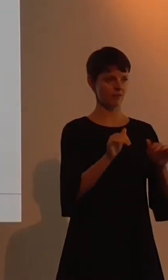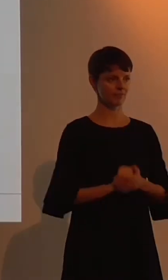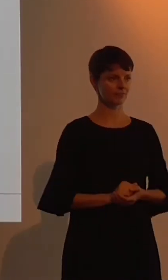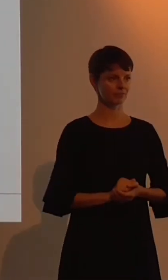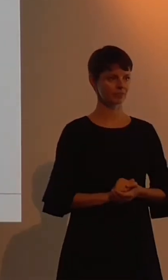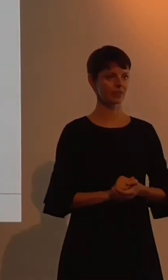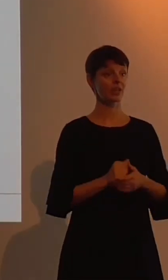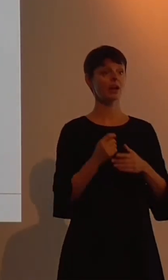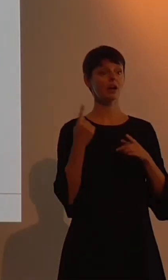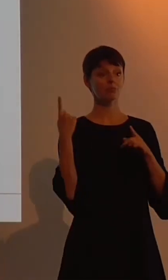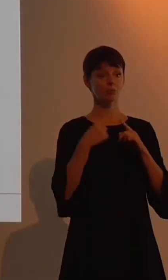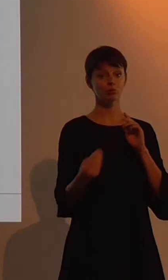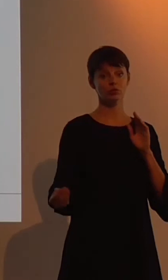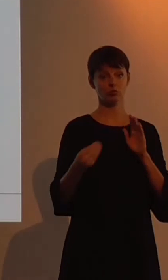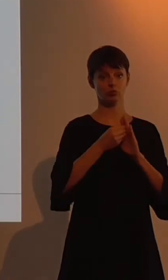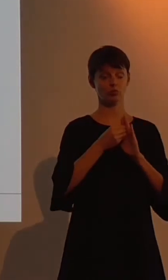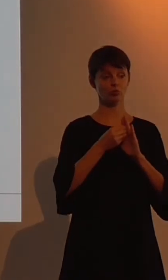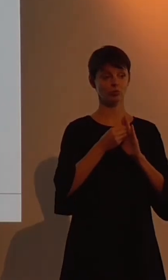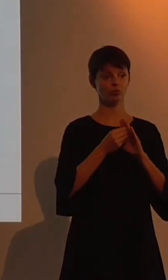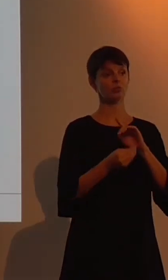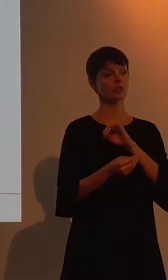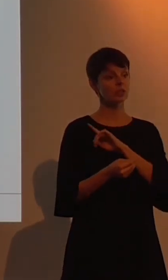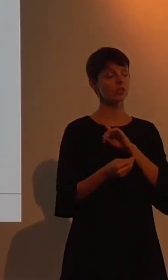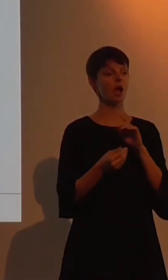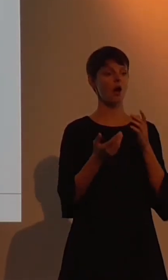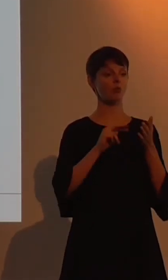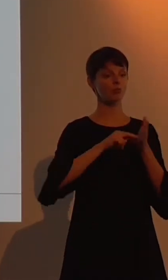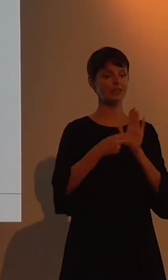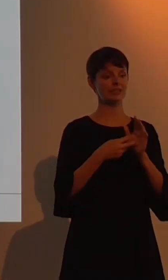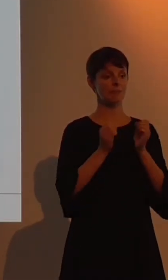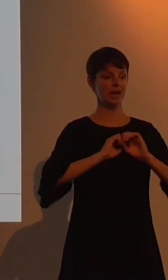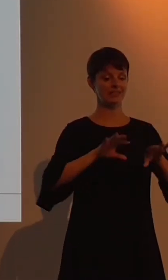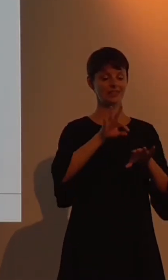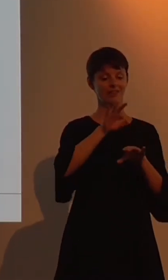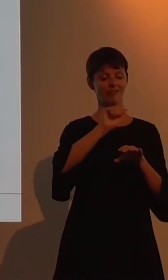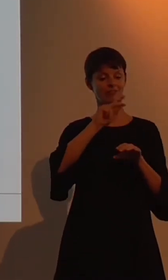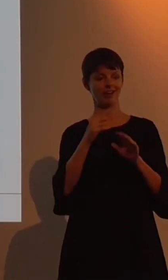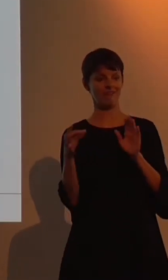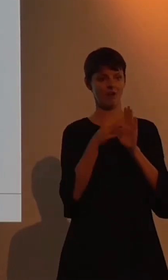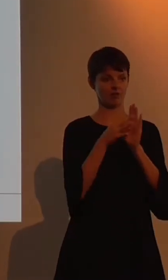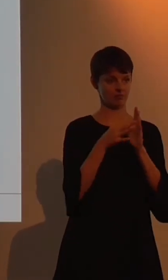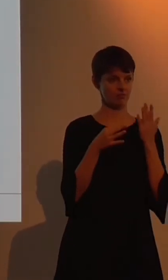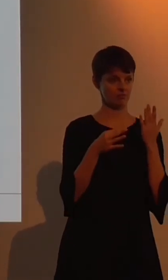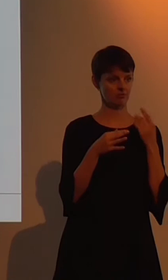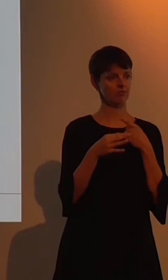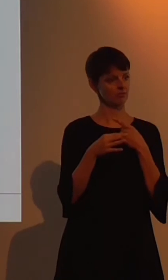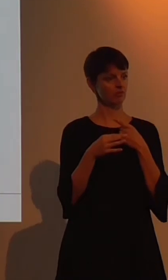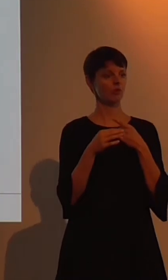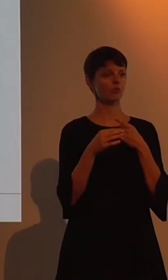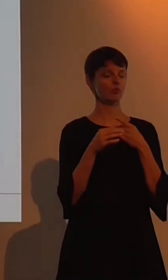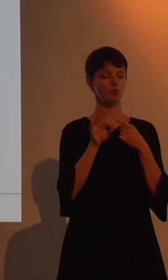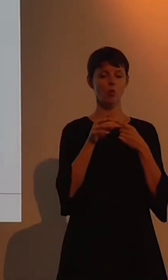können. Zusätzlich auch hier, also mit Untertiteln werden Sie gezielt Inhalte mit Untertiteln zuwollen. Außerdem haben